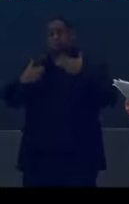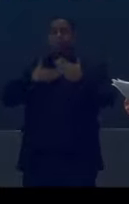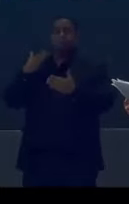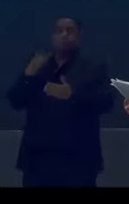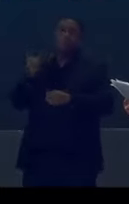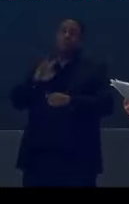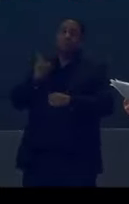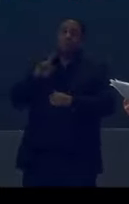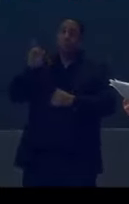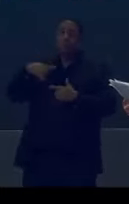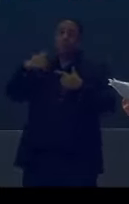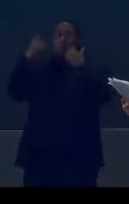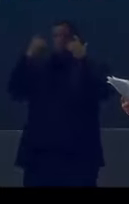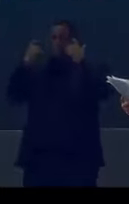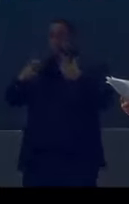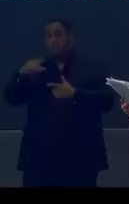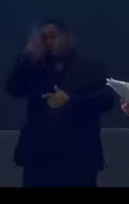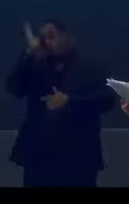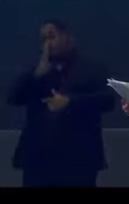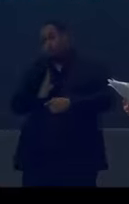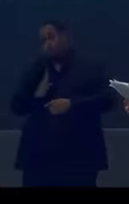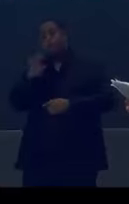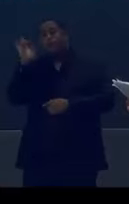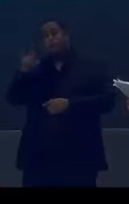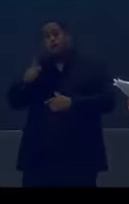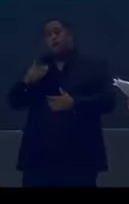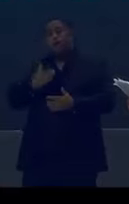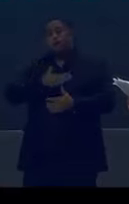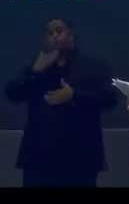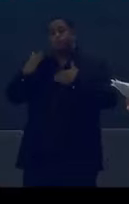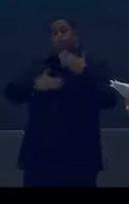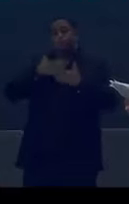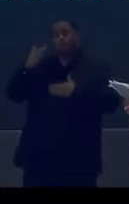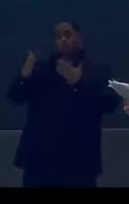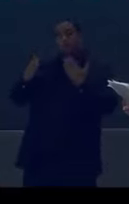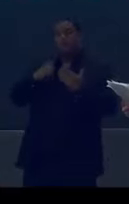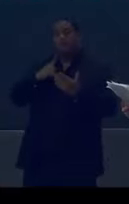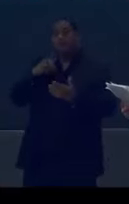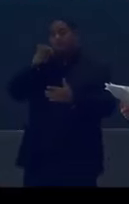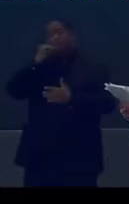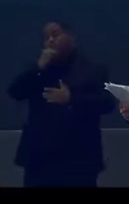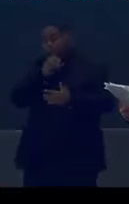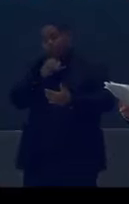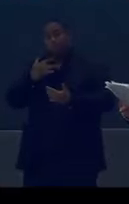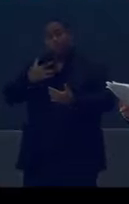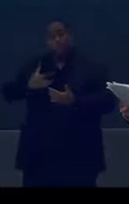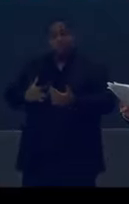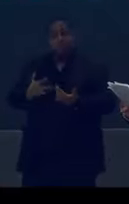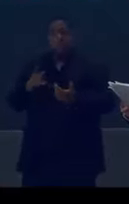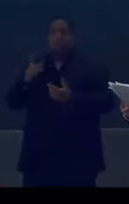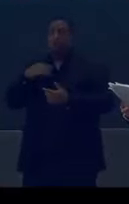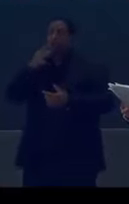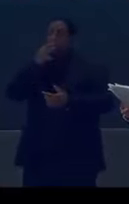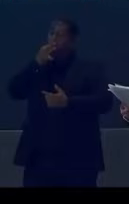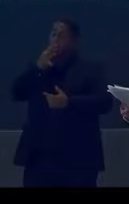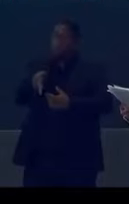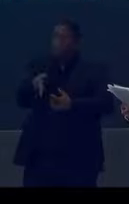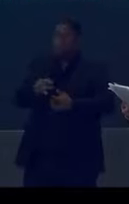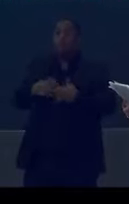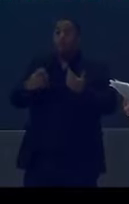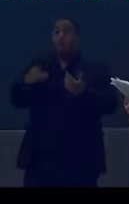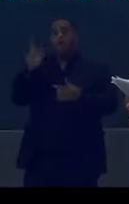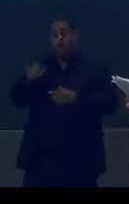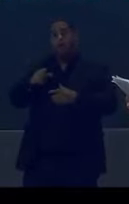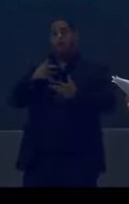A violência no Brasil é assombrosa, é trágica, é terrível, é